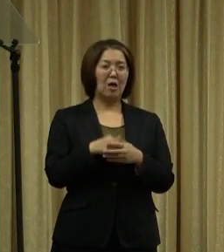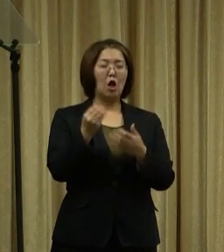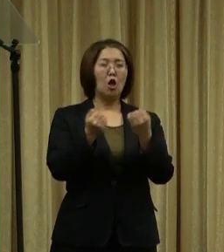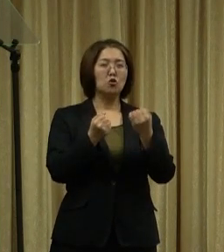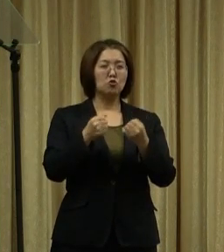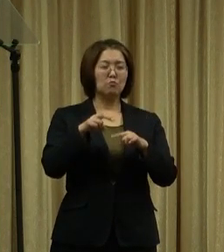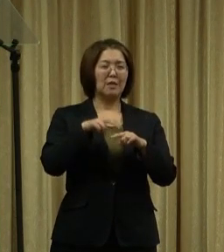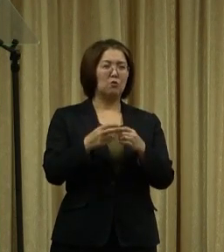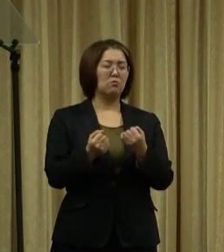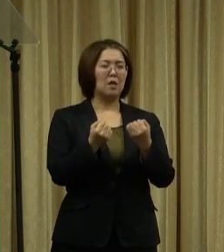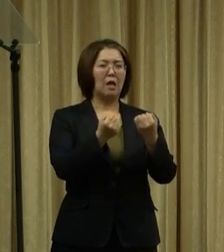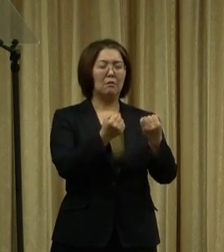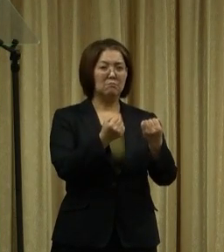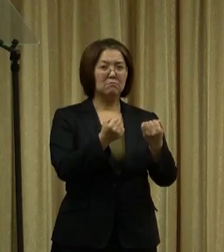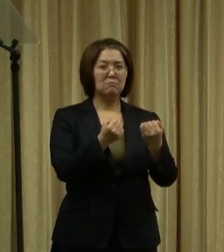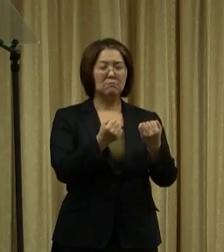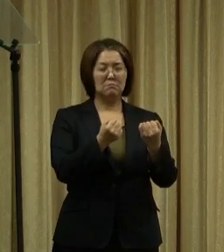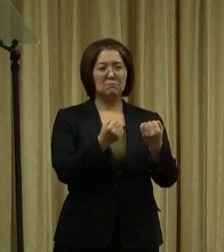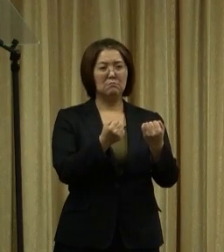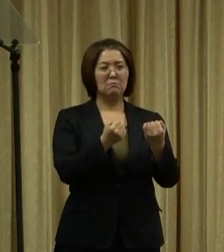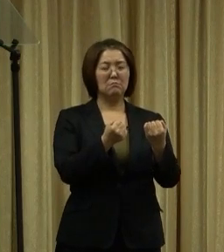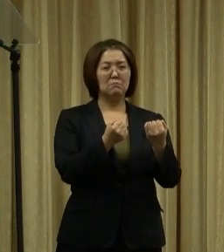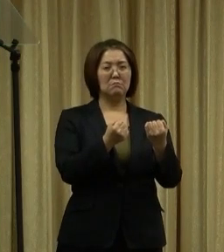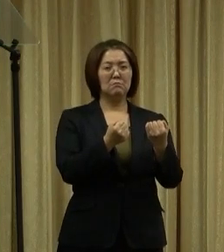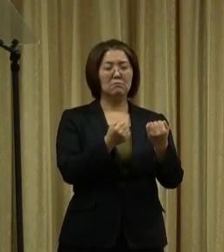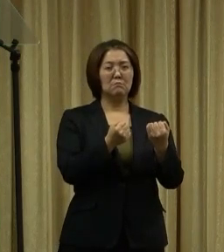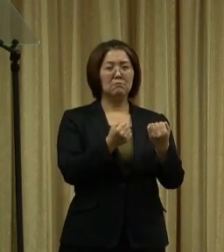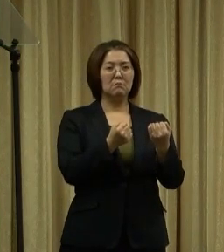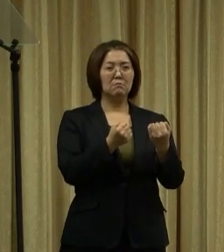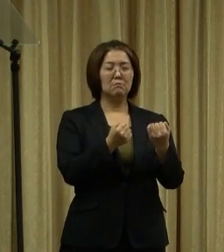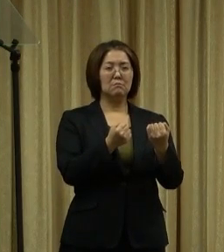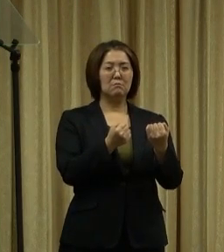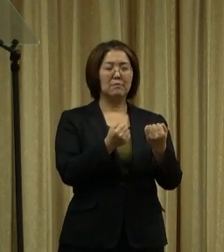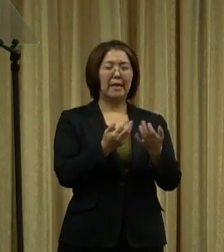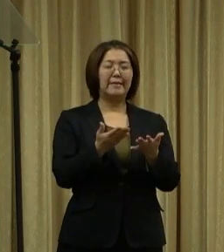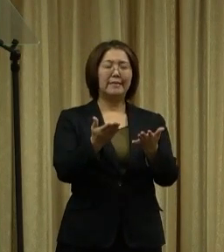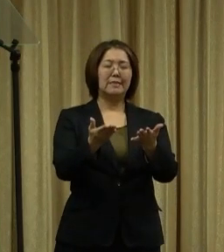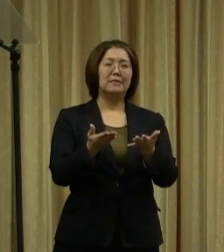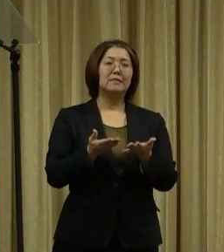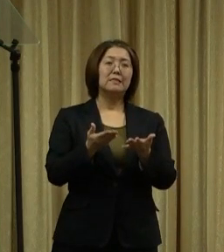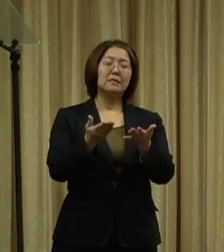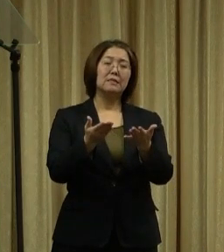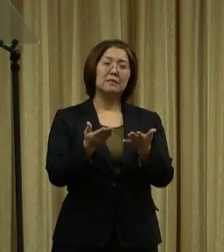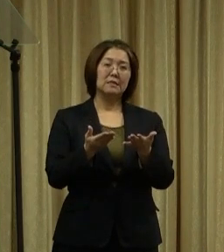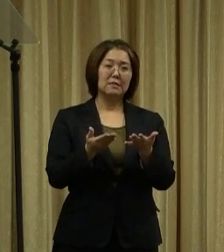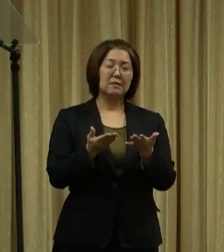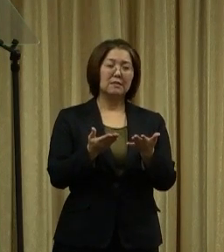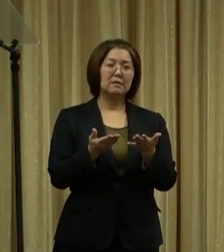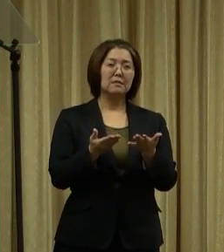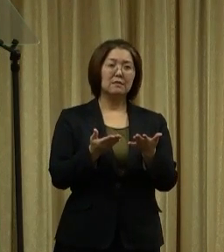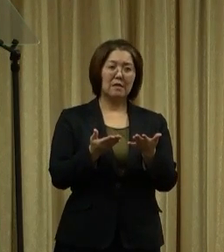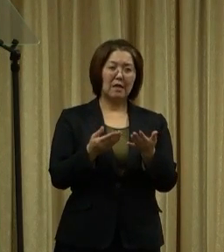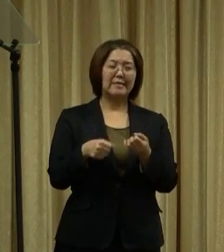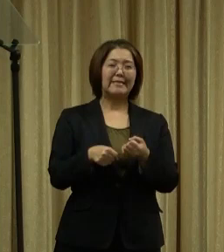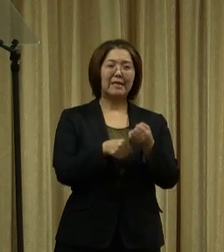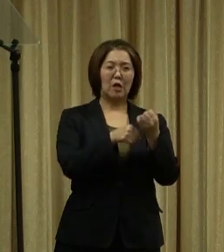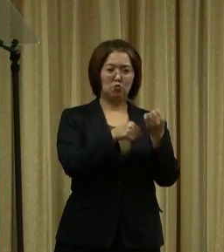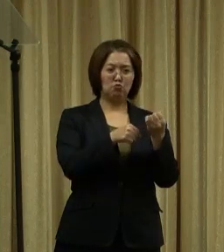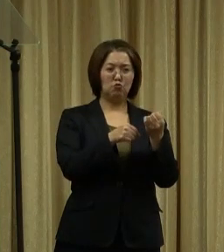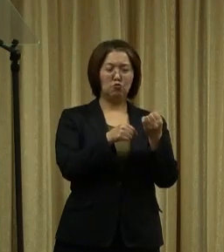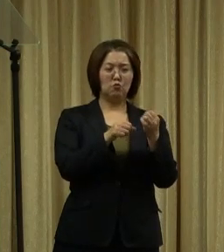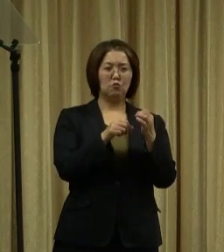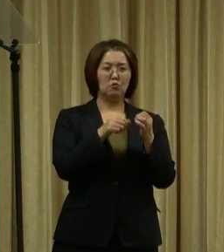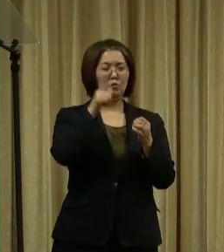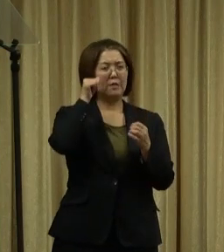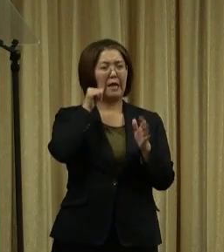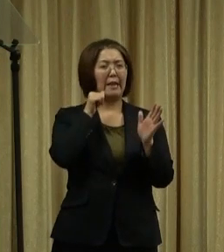乗られたで、やっぱり震災で、まあ、逃げることに慣